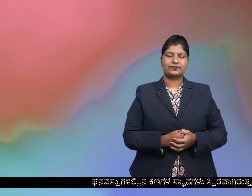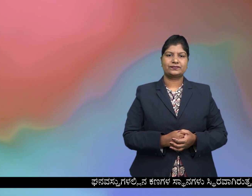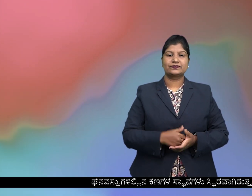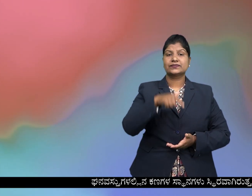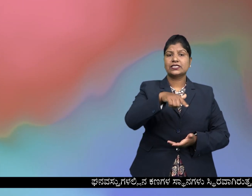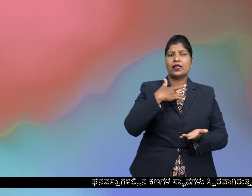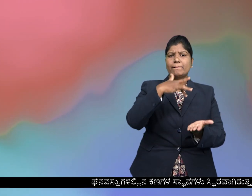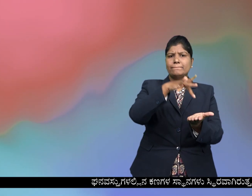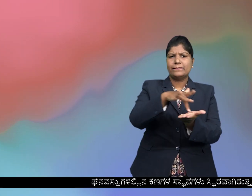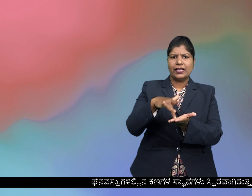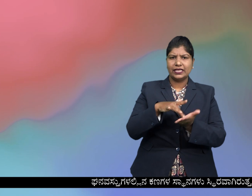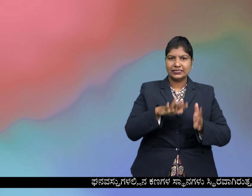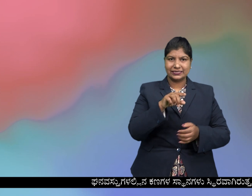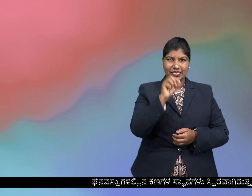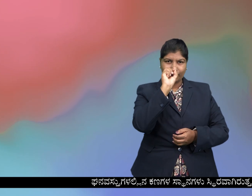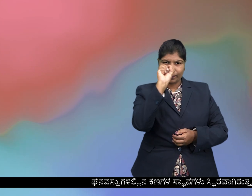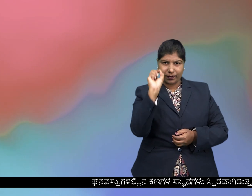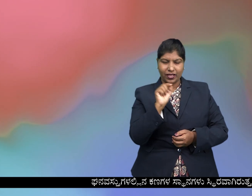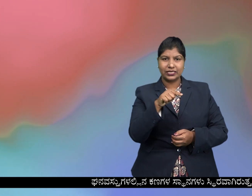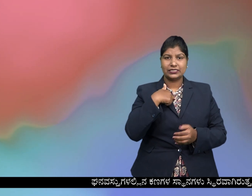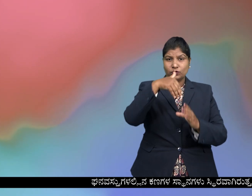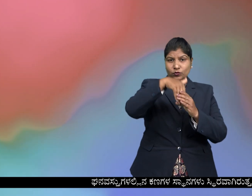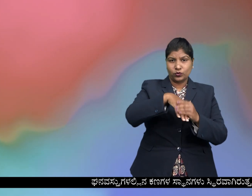ಘನವಸ್ತುಗಳಲ್ಲಿನ ಕಣಗಳ ಸ್ಥಾನವು ಸ್ಥಿರವಾಗಿರುತ್ತೆ.